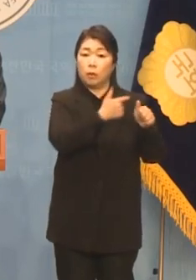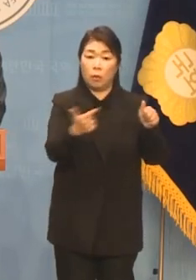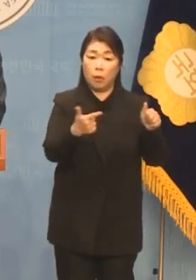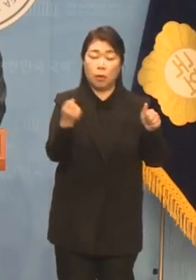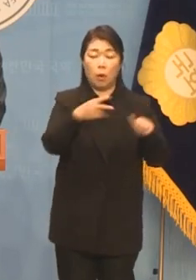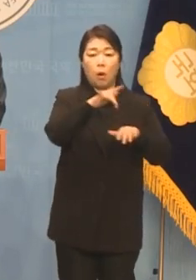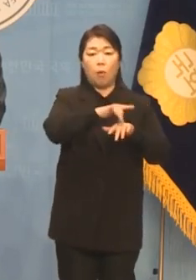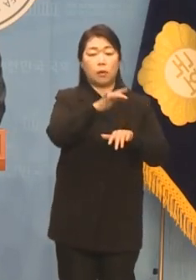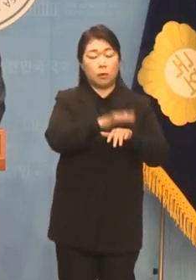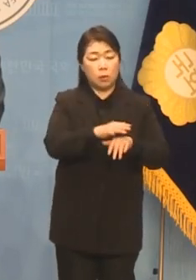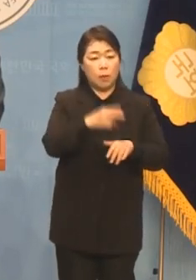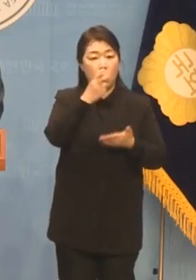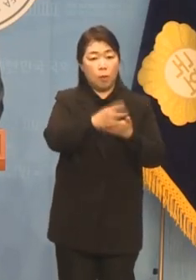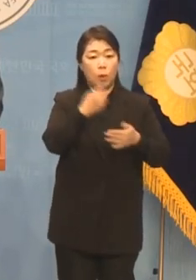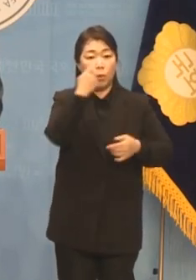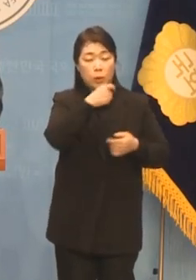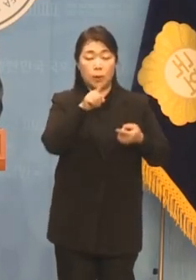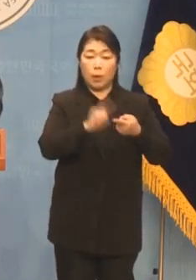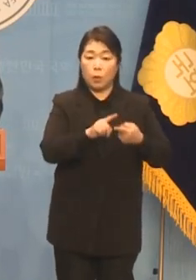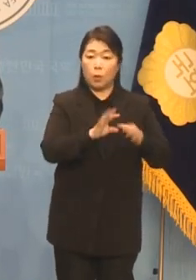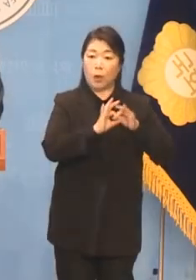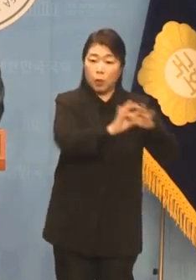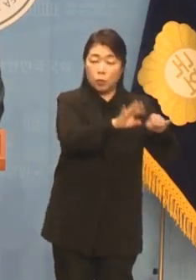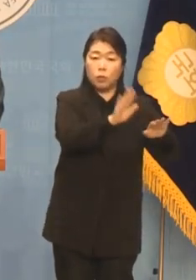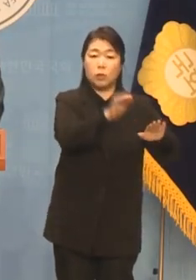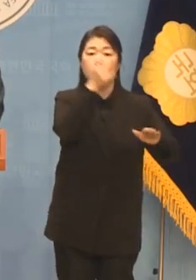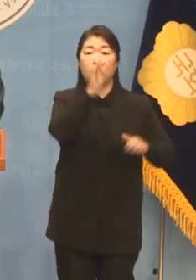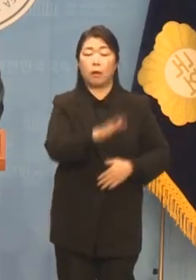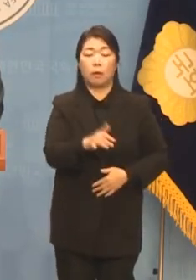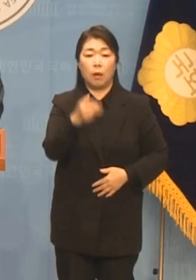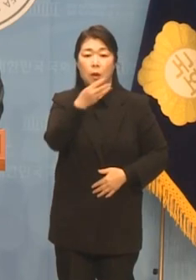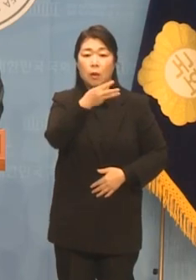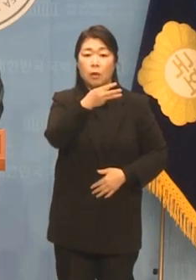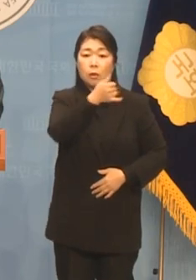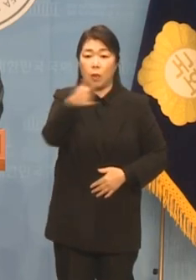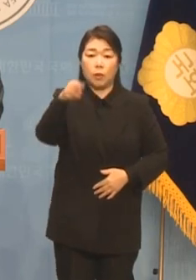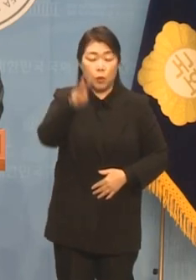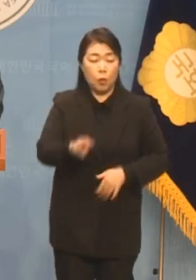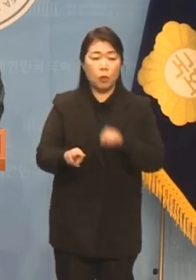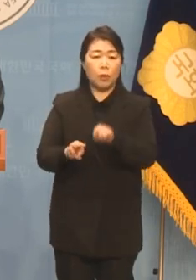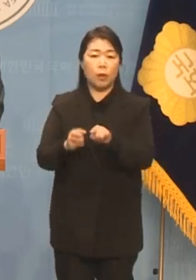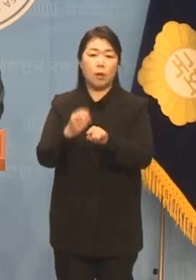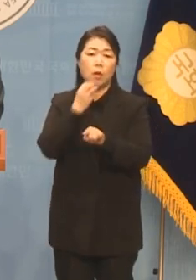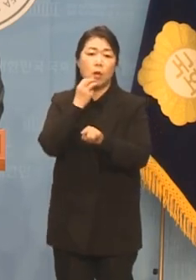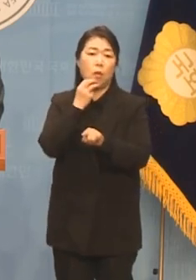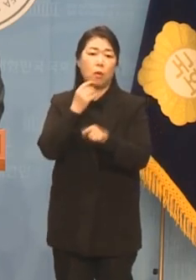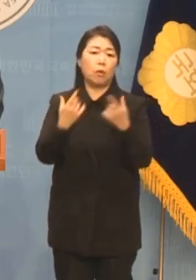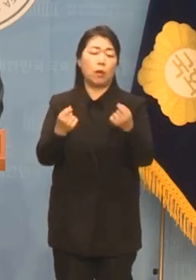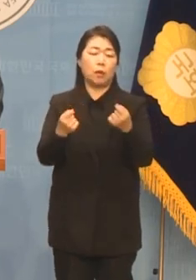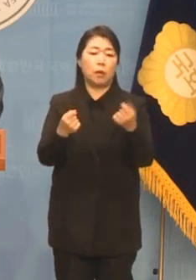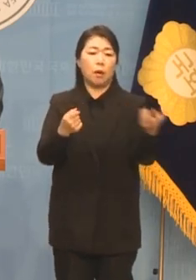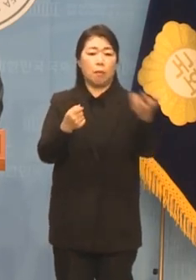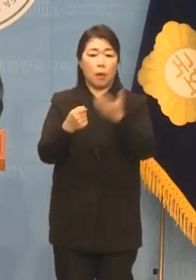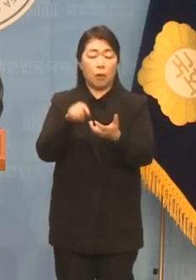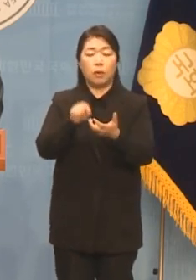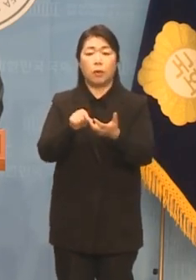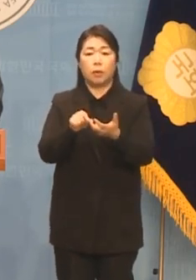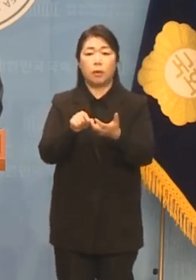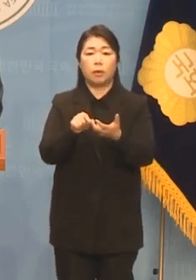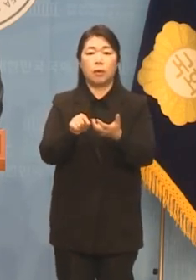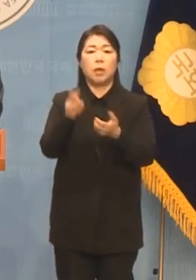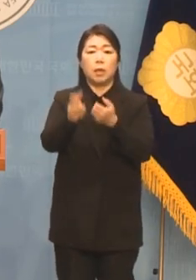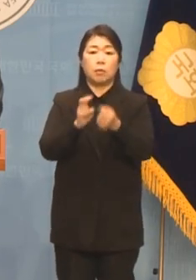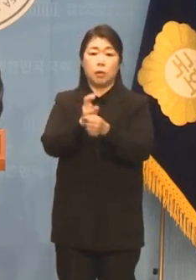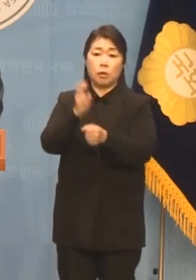헌법이 유지된다고 하더라도 행정수도 세종 대한 국민적 인식 자체가 20년 전과는 판이하게 달라진